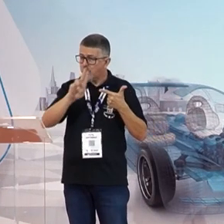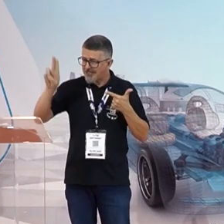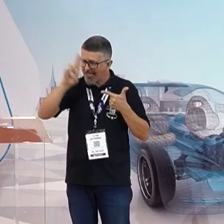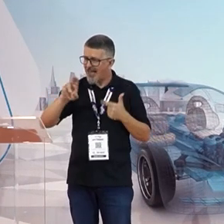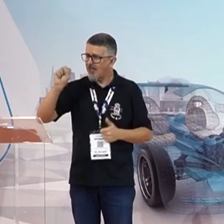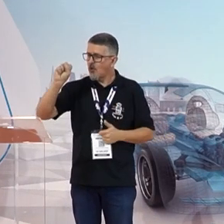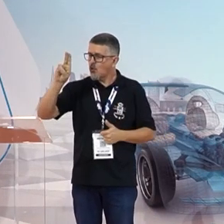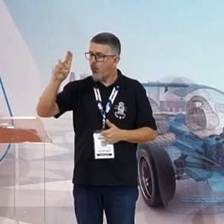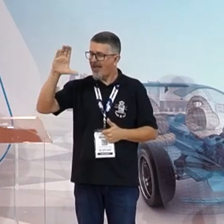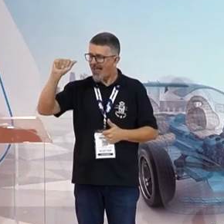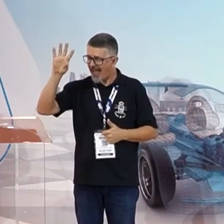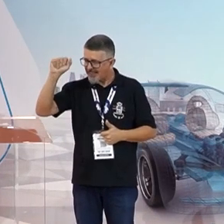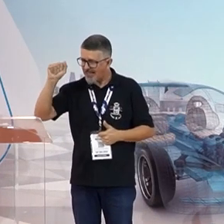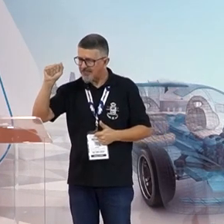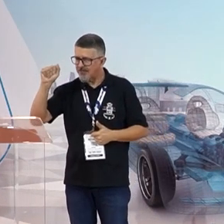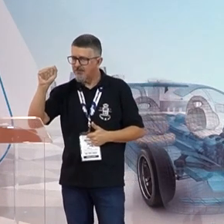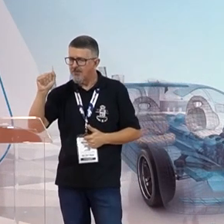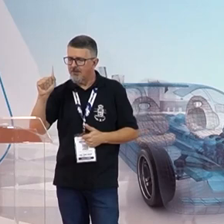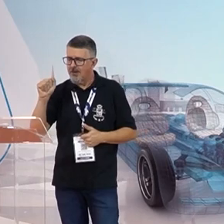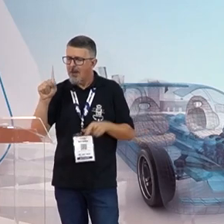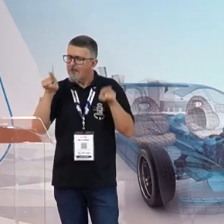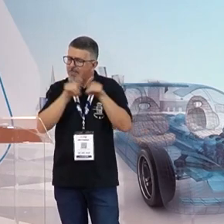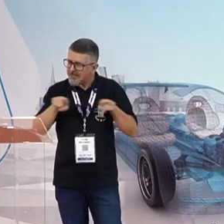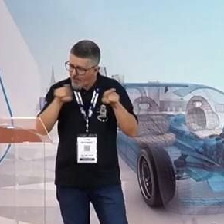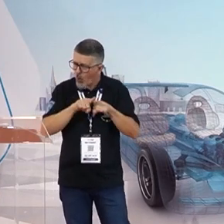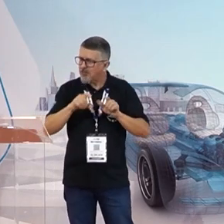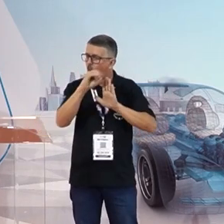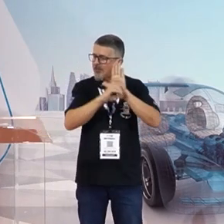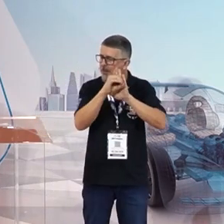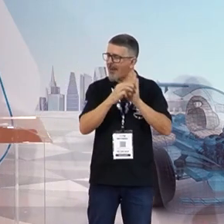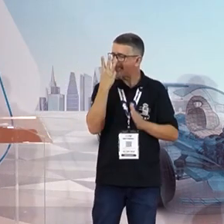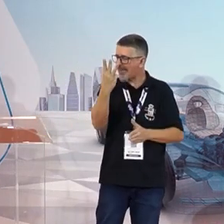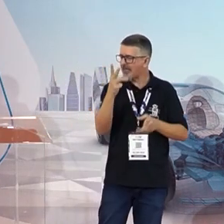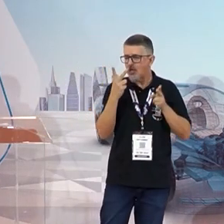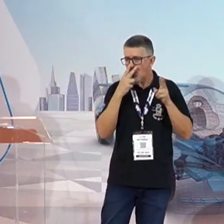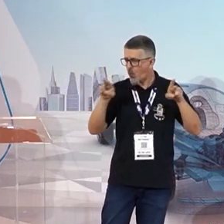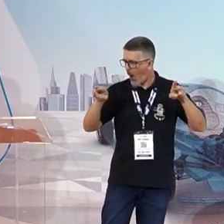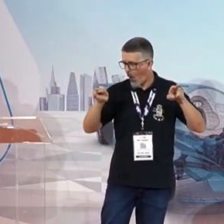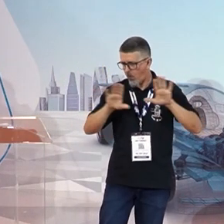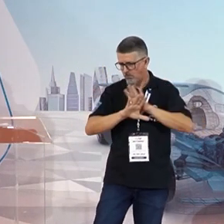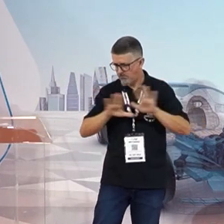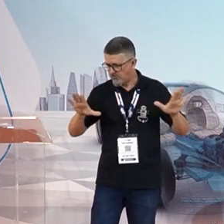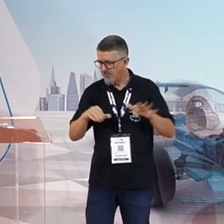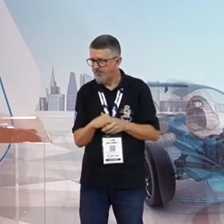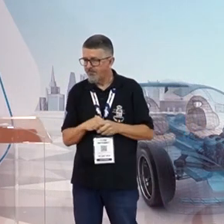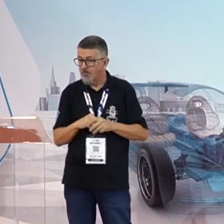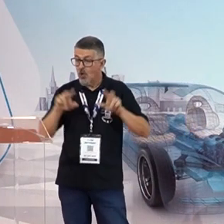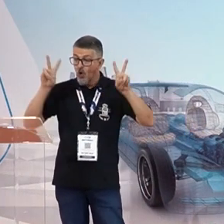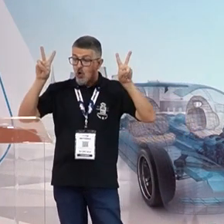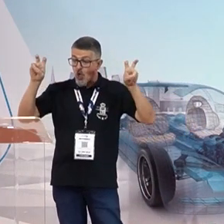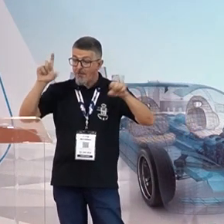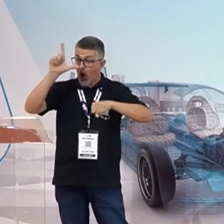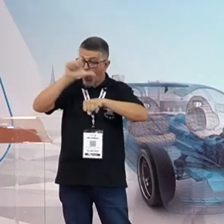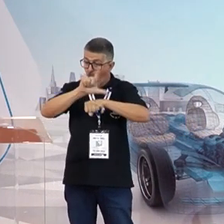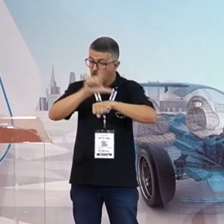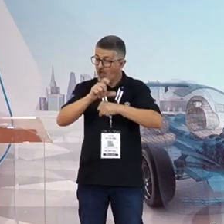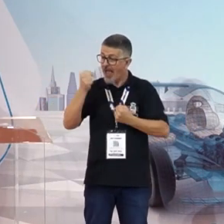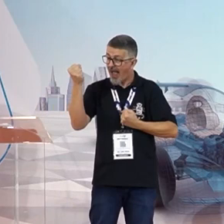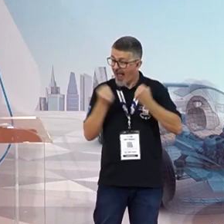pintura novo, carro usado, sucata, sempre tudo, três orçamentos. Sobre